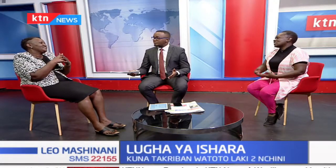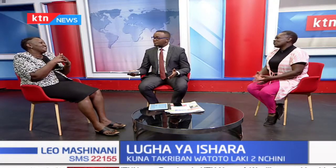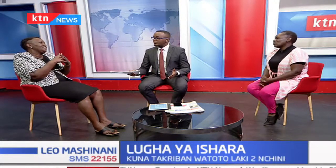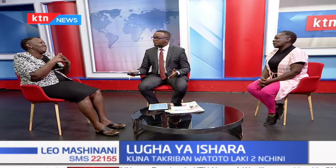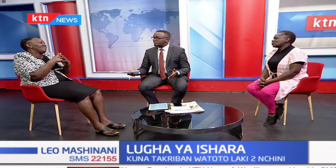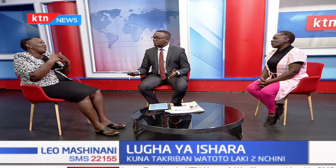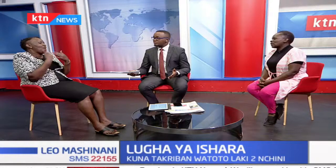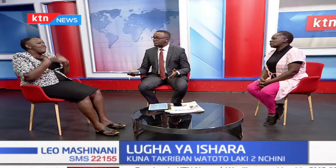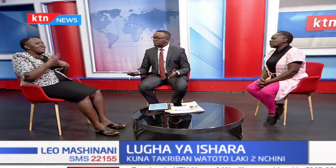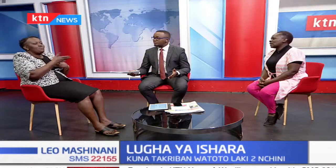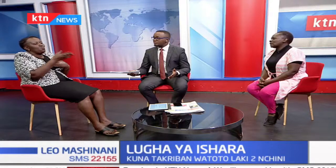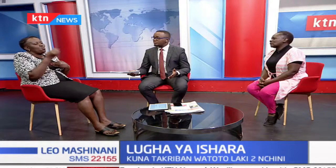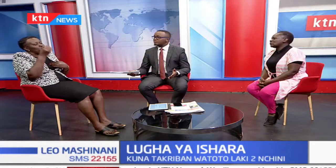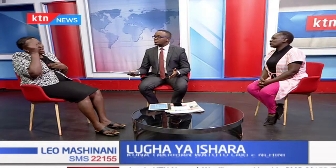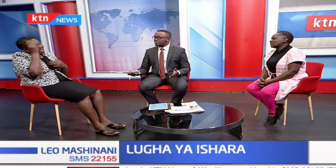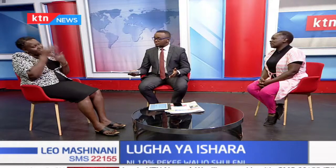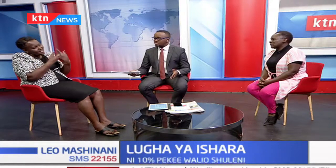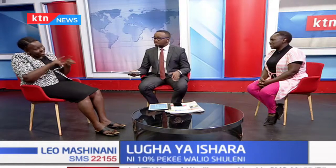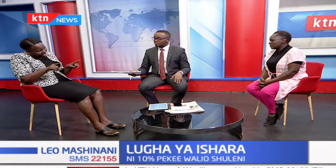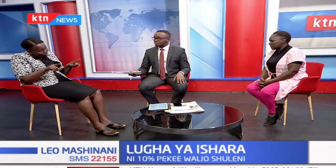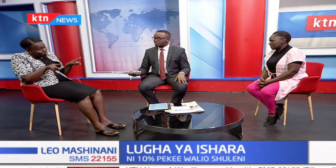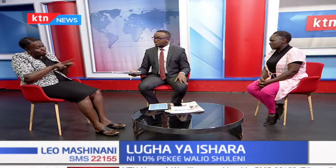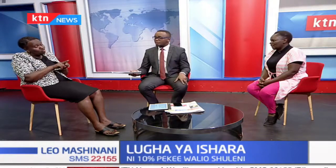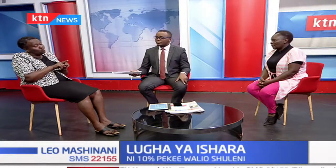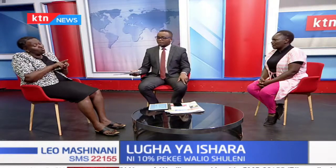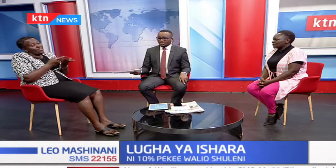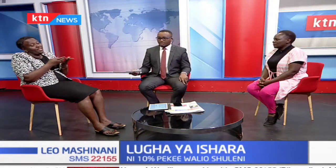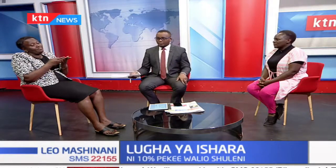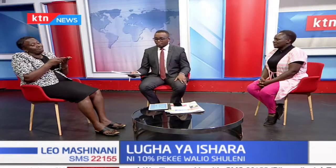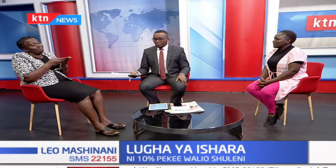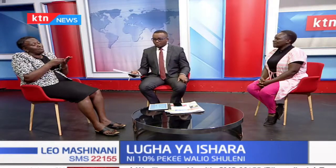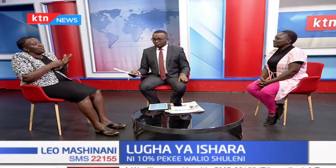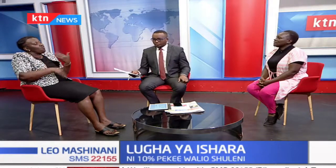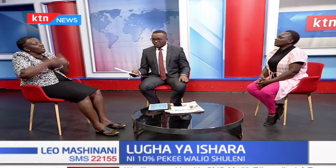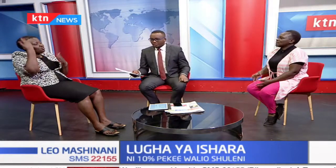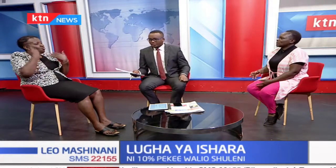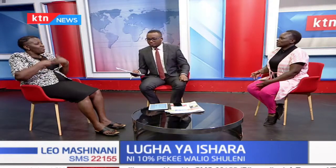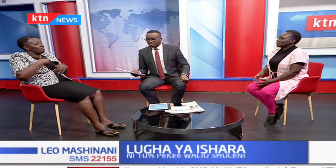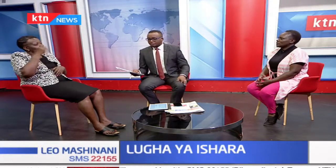It's in general. We don't have any limit. Naam. Aha.